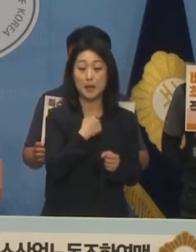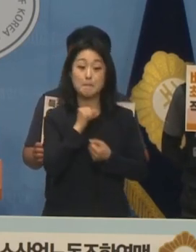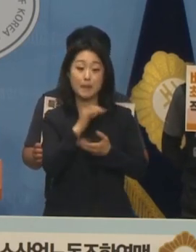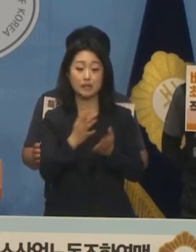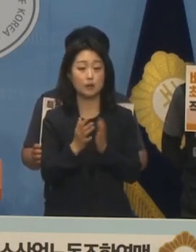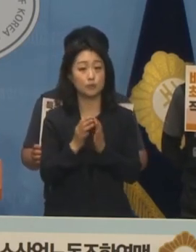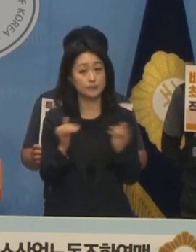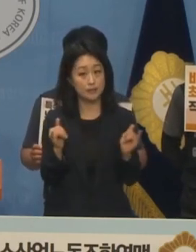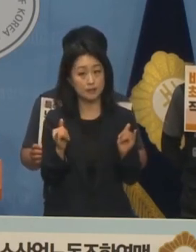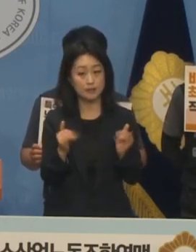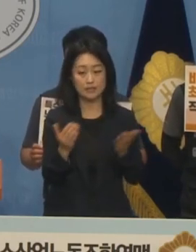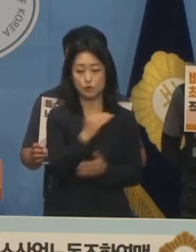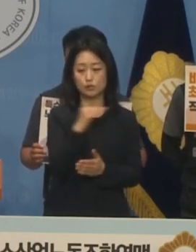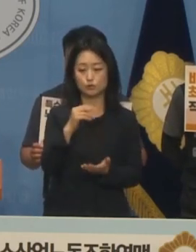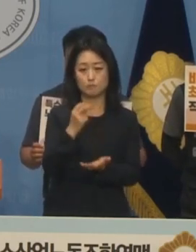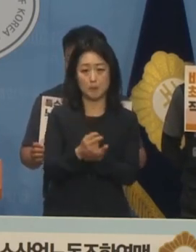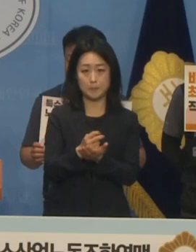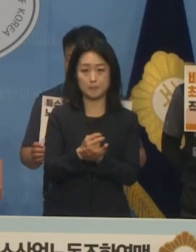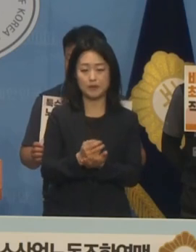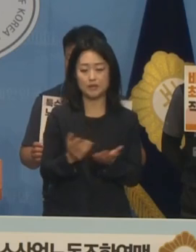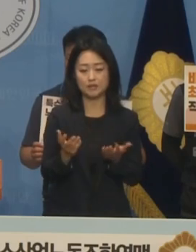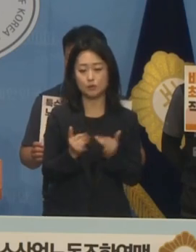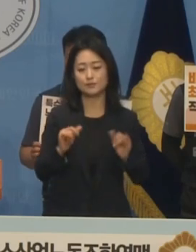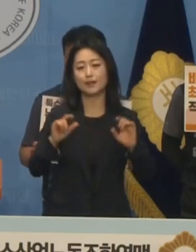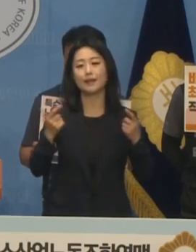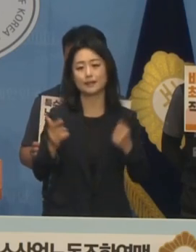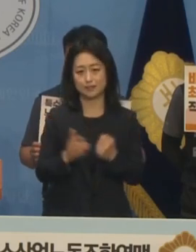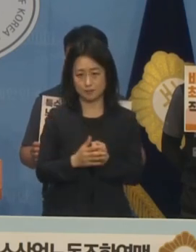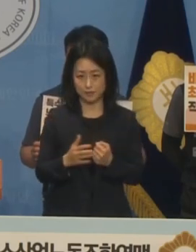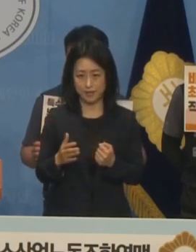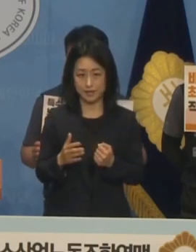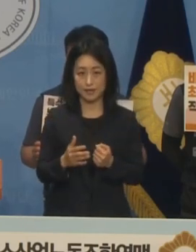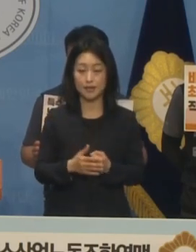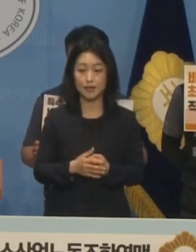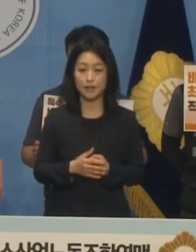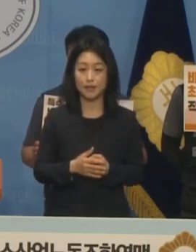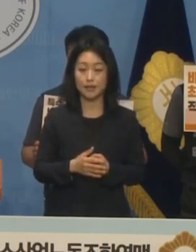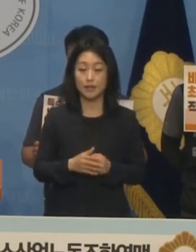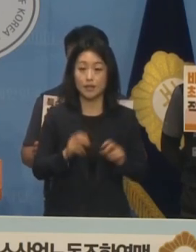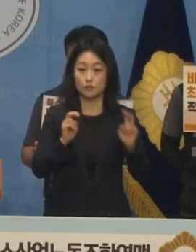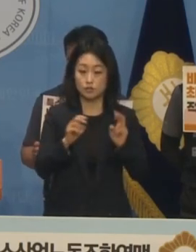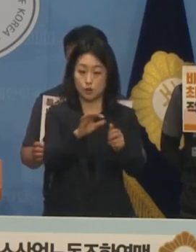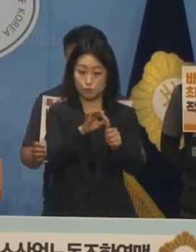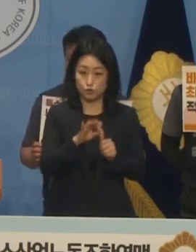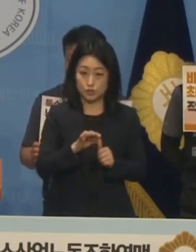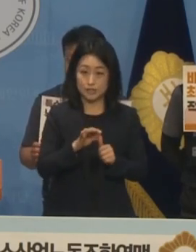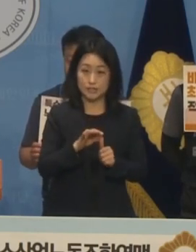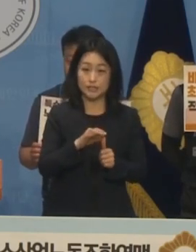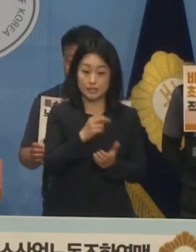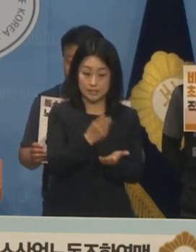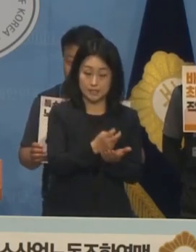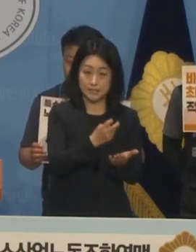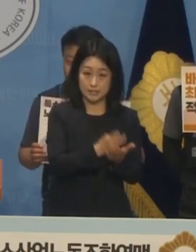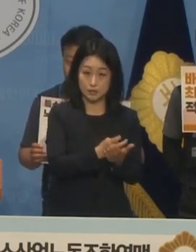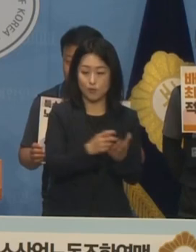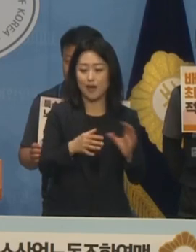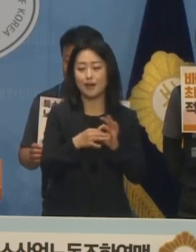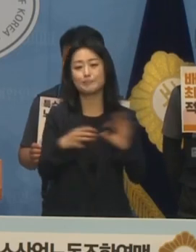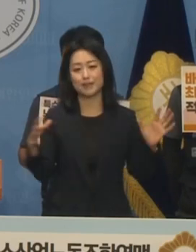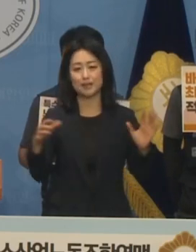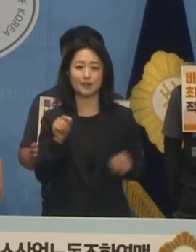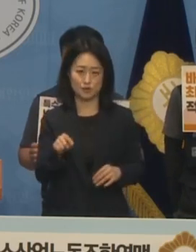기본료를 3,100원에서 2,500원으로 낮췄고요. 작년에 요기요에서 요금제 개편을 통해 사실상 요금을